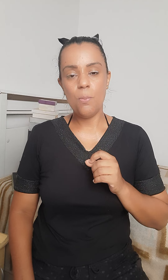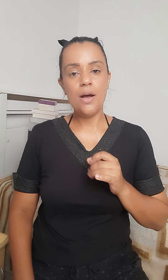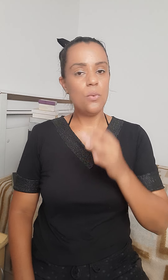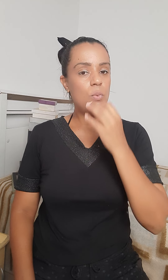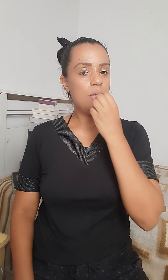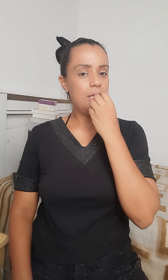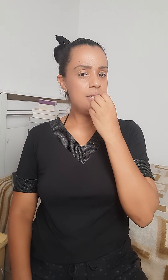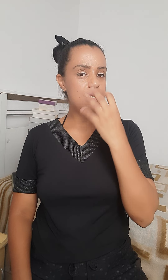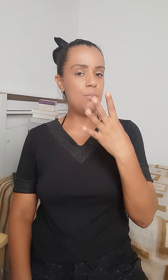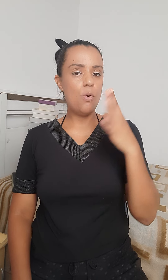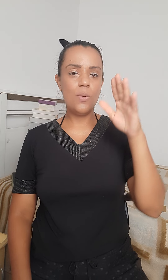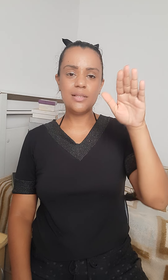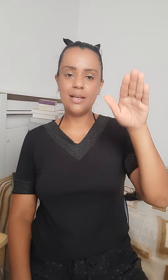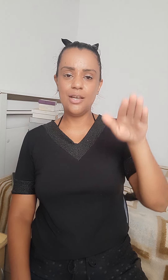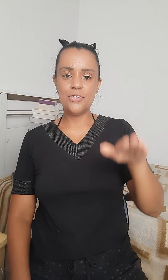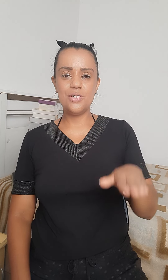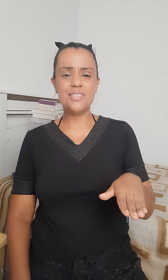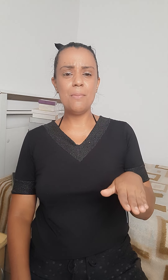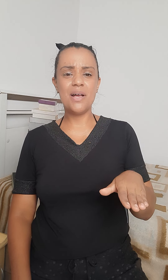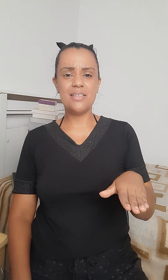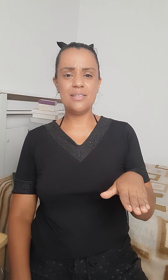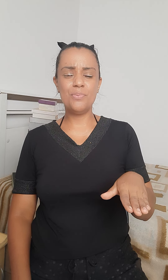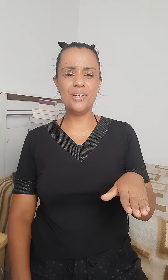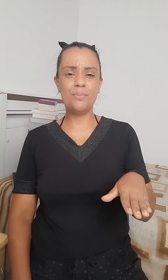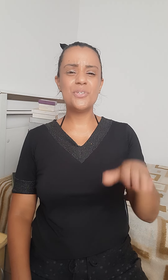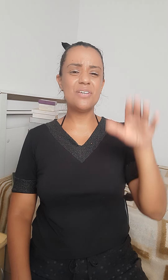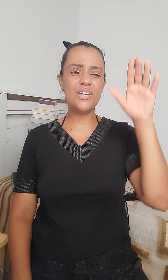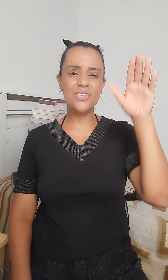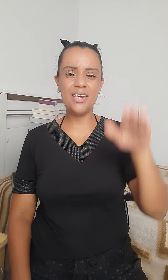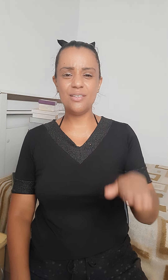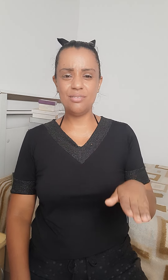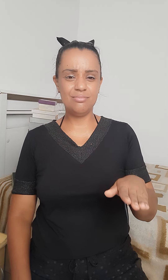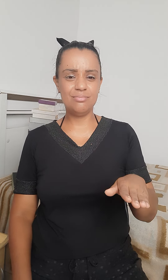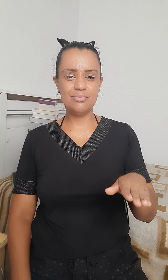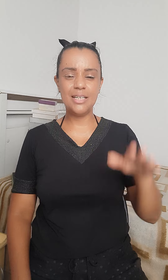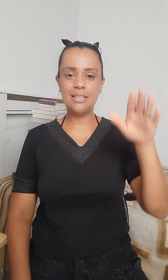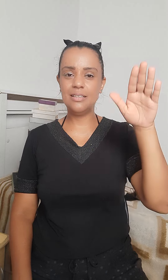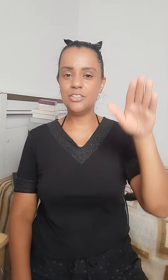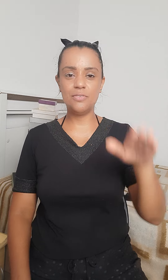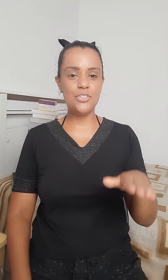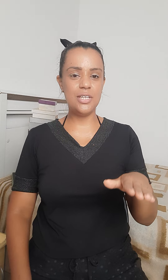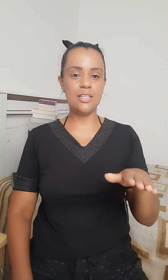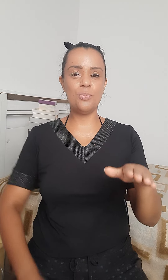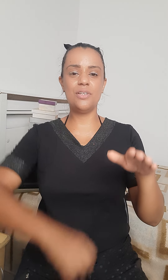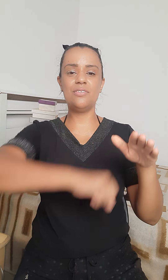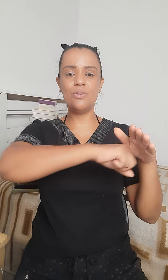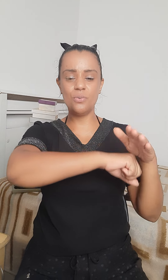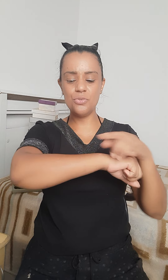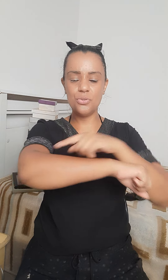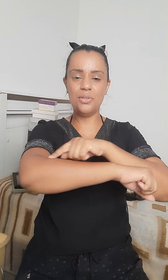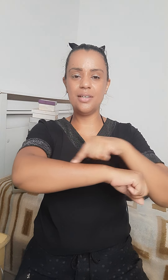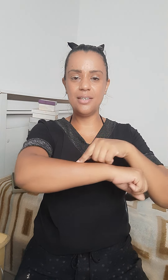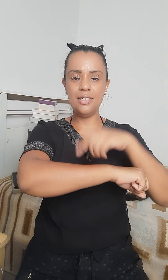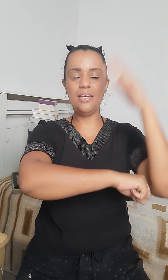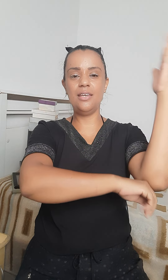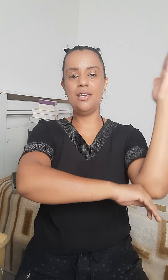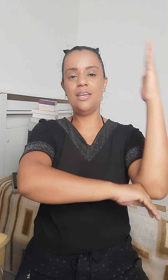Paulo, esse boa tarde, sem base. Por quê? Porque já vai direto, tá? Já vai direto. Porque se eu construir aqui